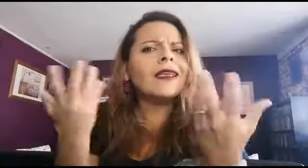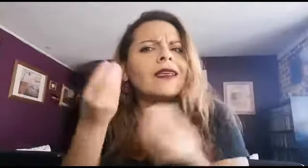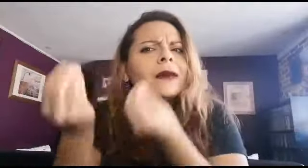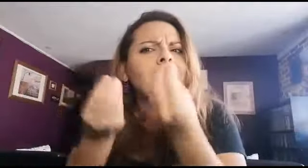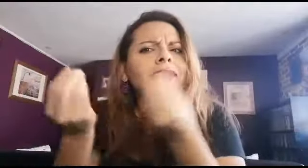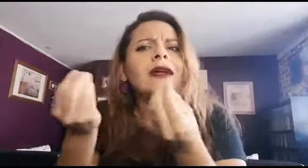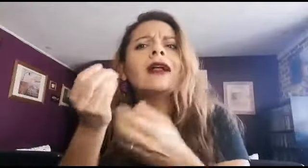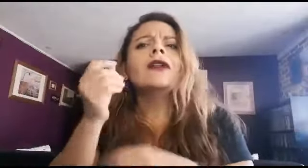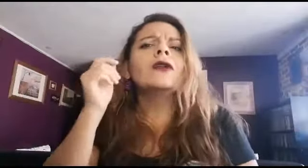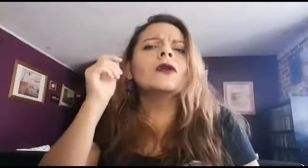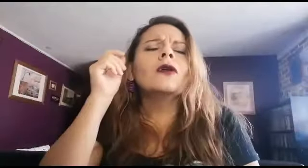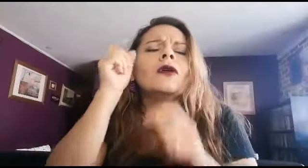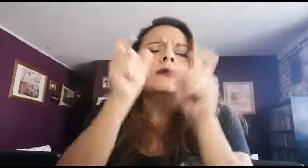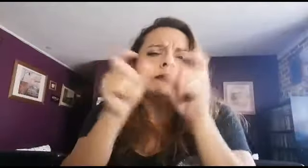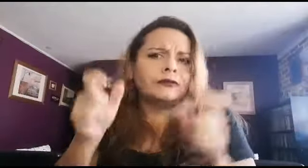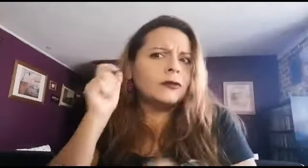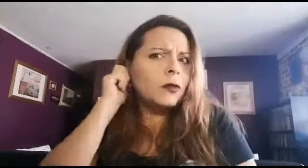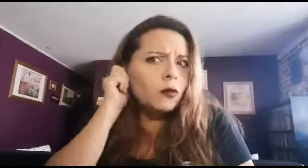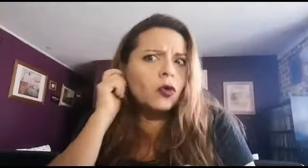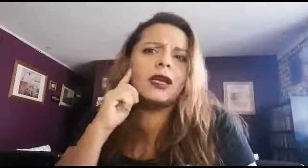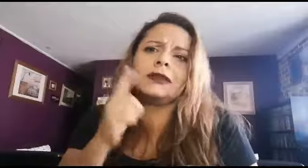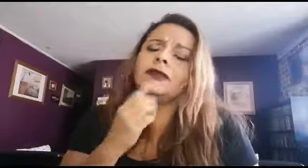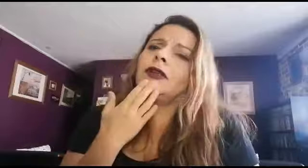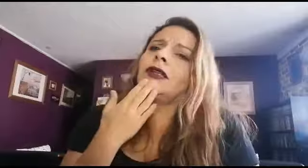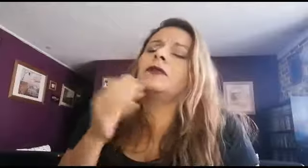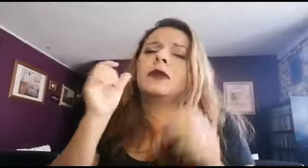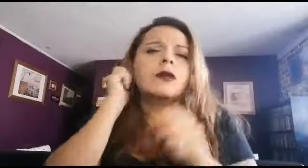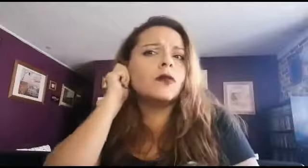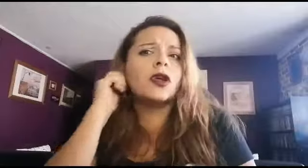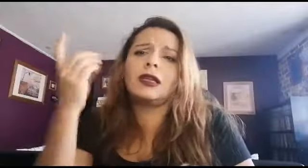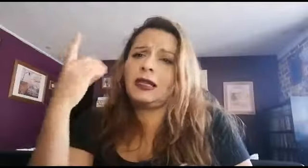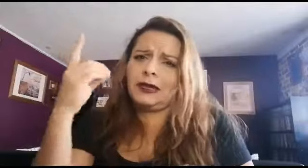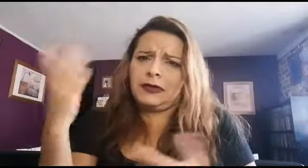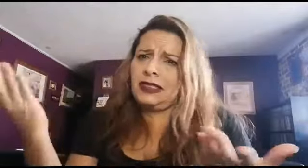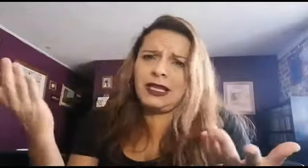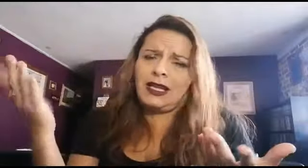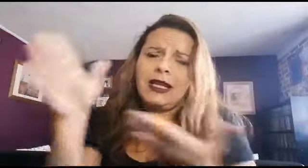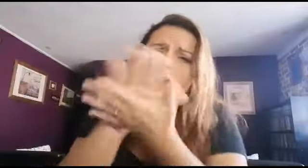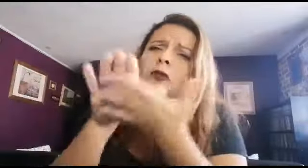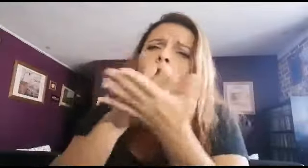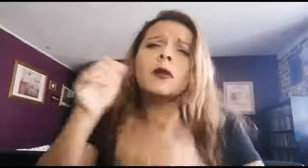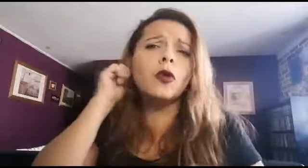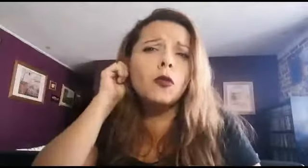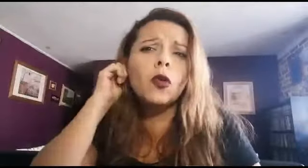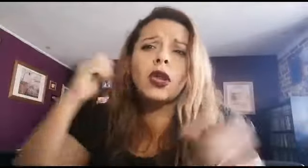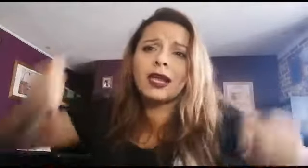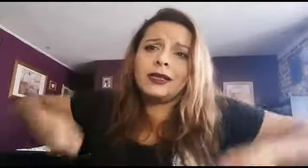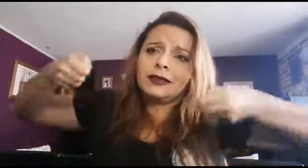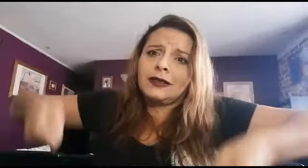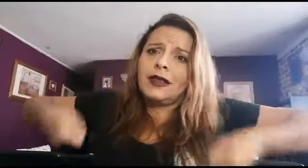responsabilidad en el gobierno las políticas públicas para que las mujeres sordas las mujeres con discapacidad